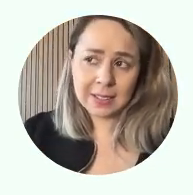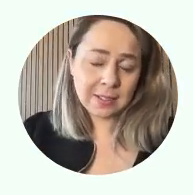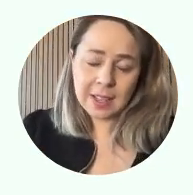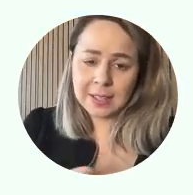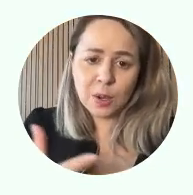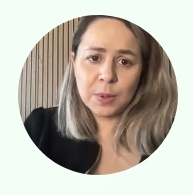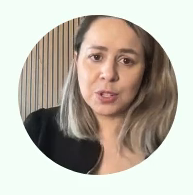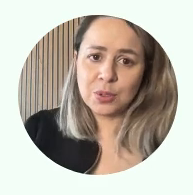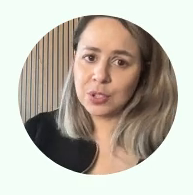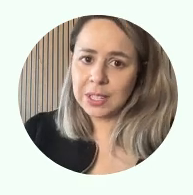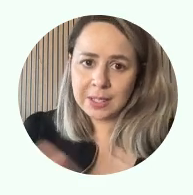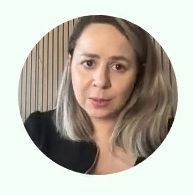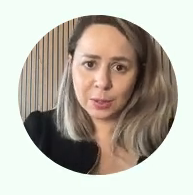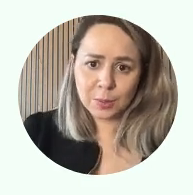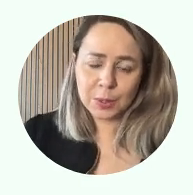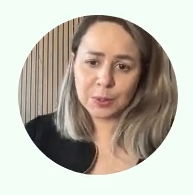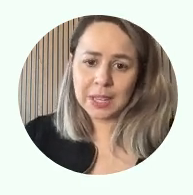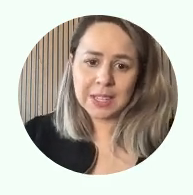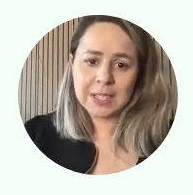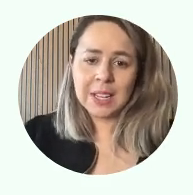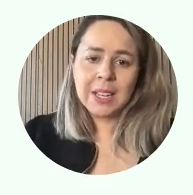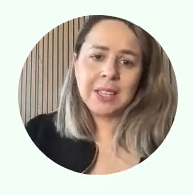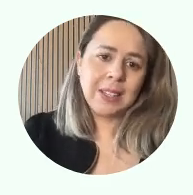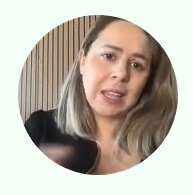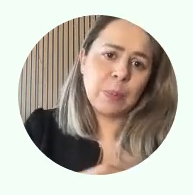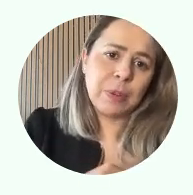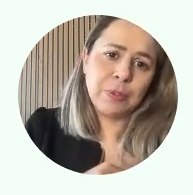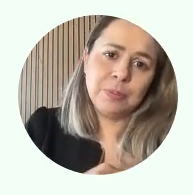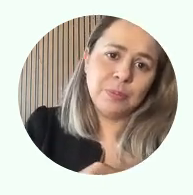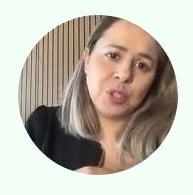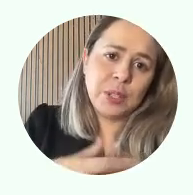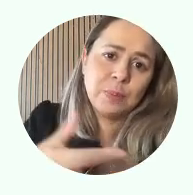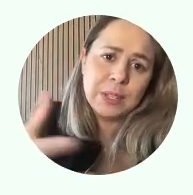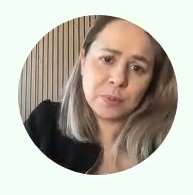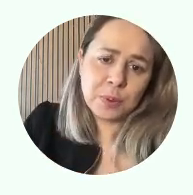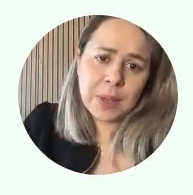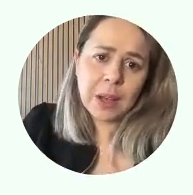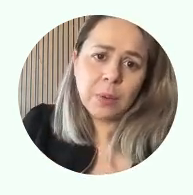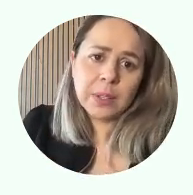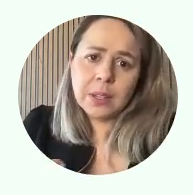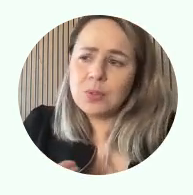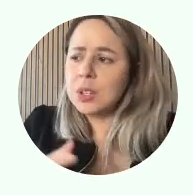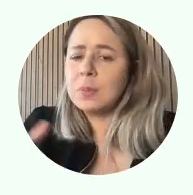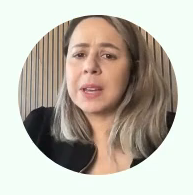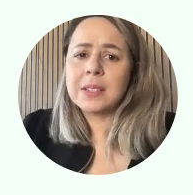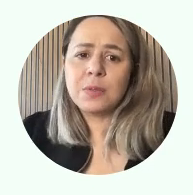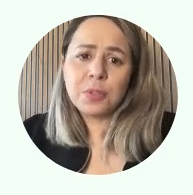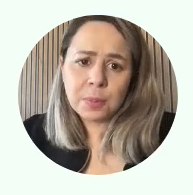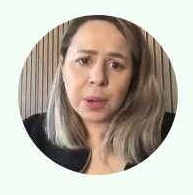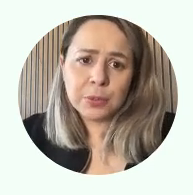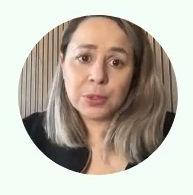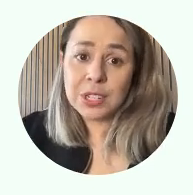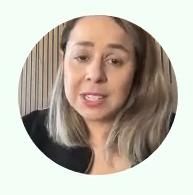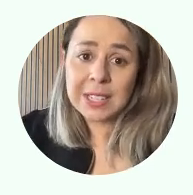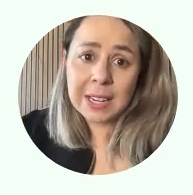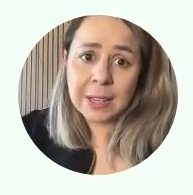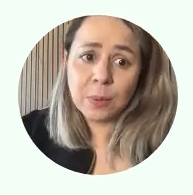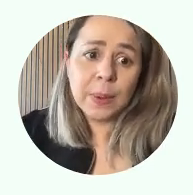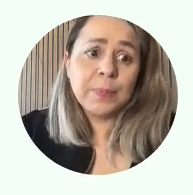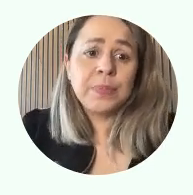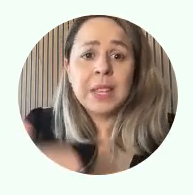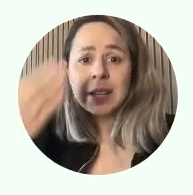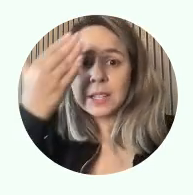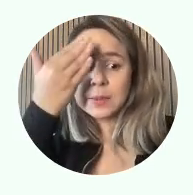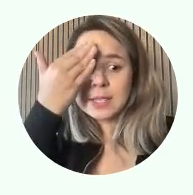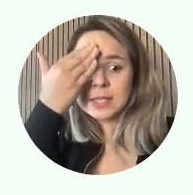utilizar, assim como a gente utiliza o nosso português, que tem um jeito mais formal e tem um jeito mais informal de utilizar a